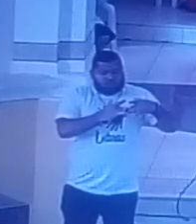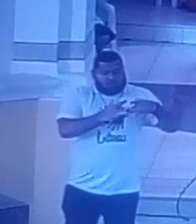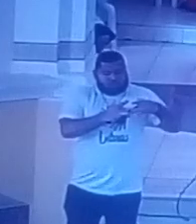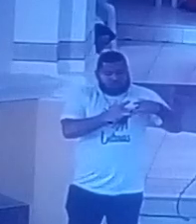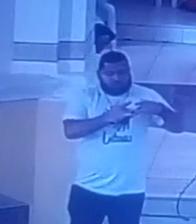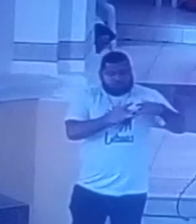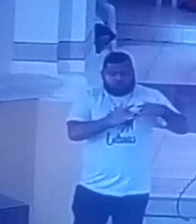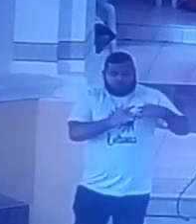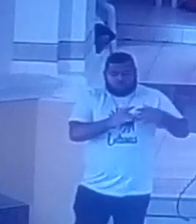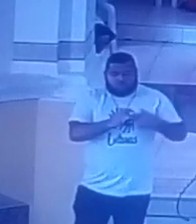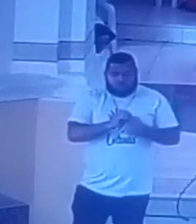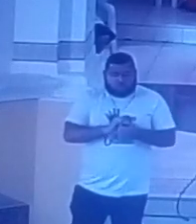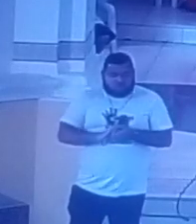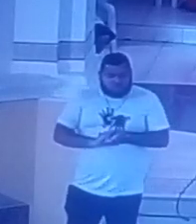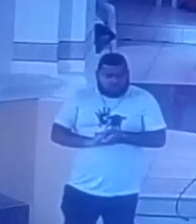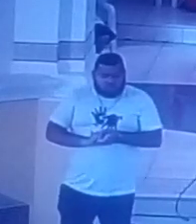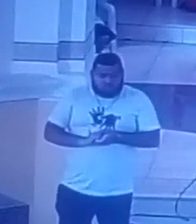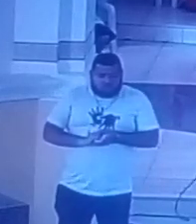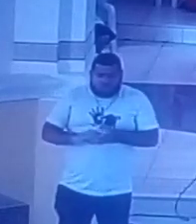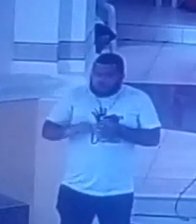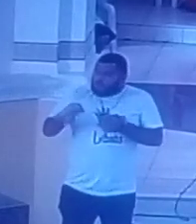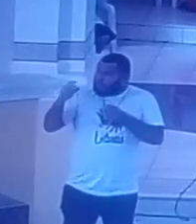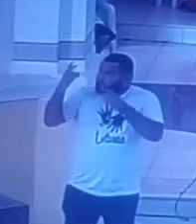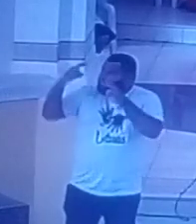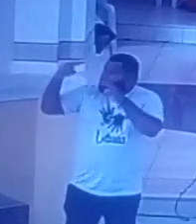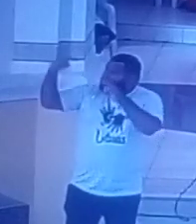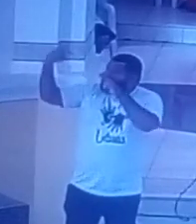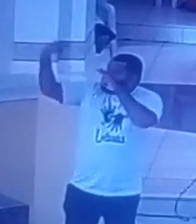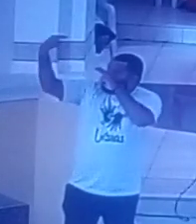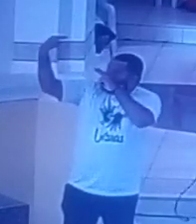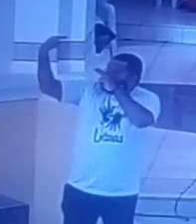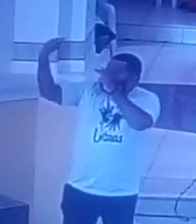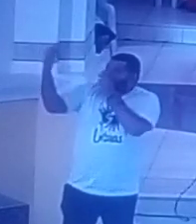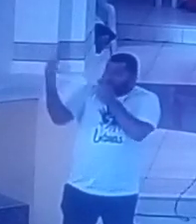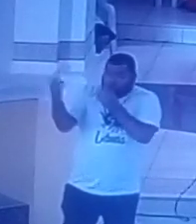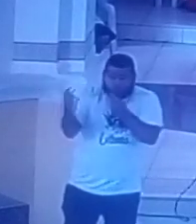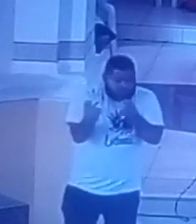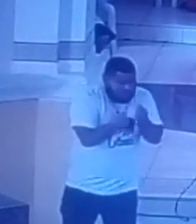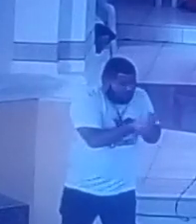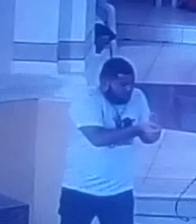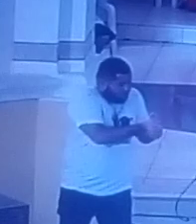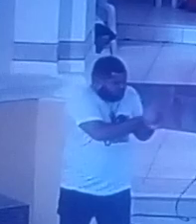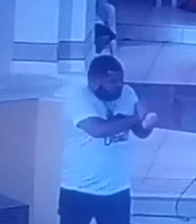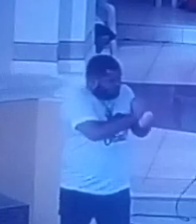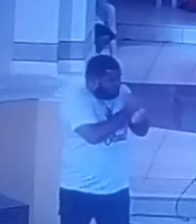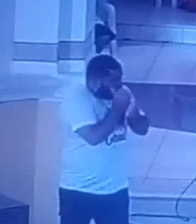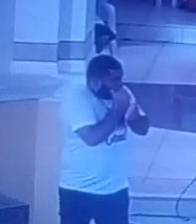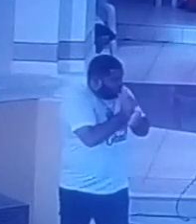Piedade como os olhos das escravas estão fitos